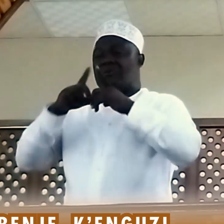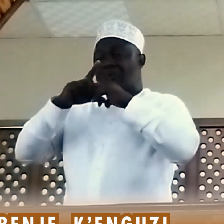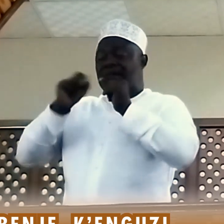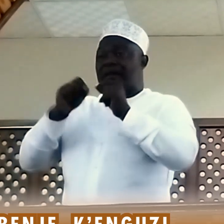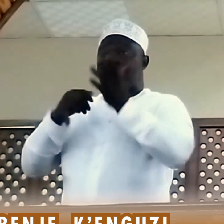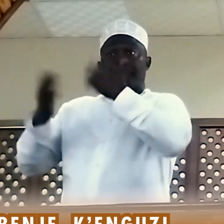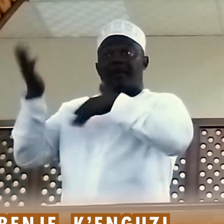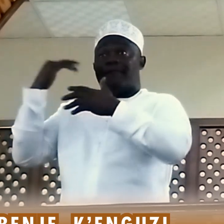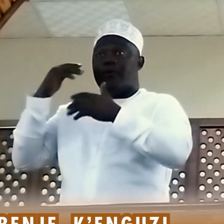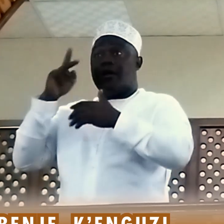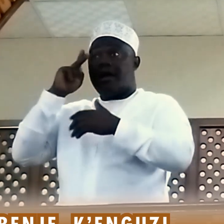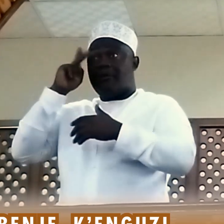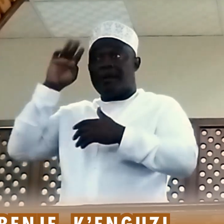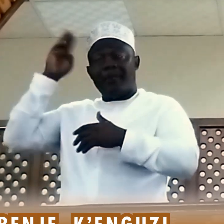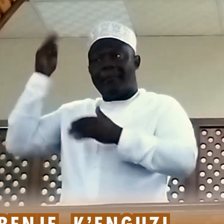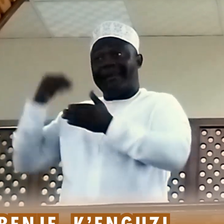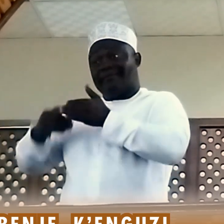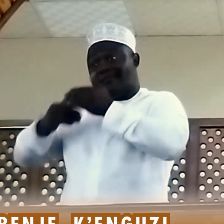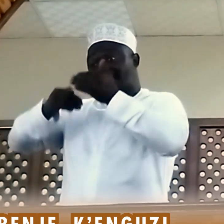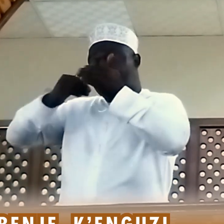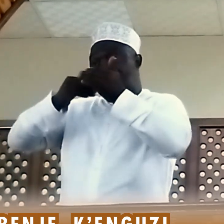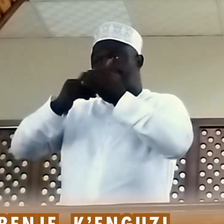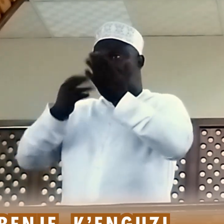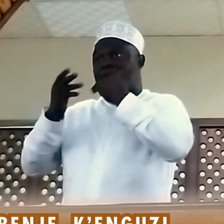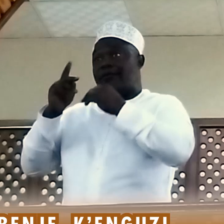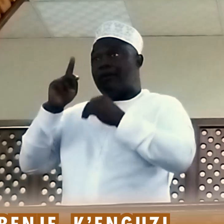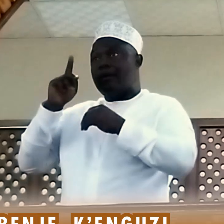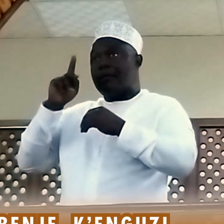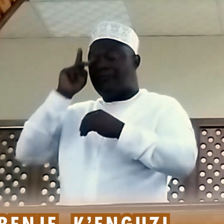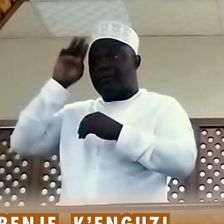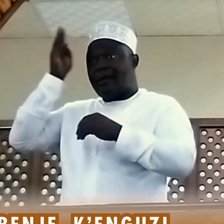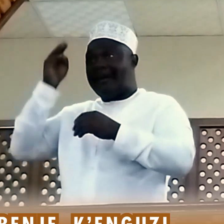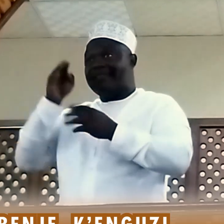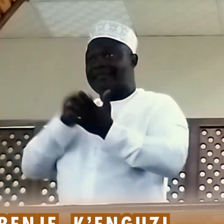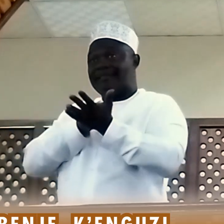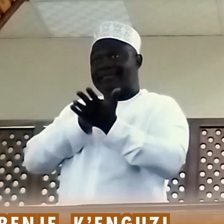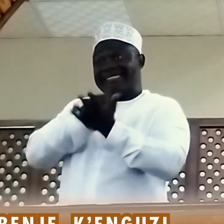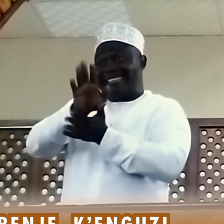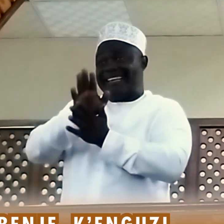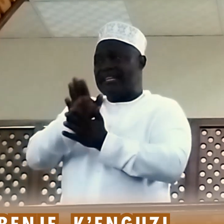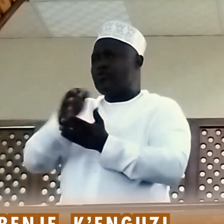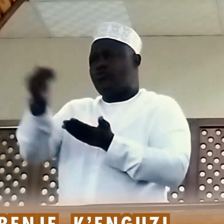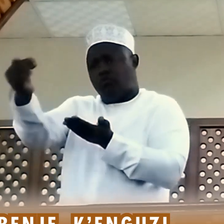omu ku mulembe gwa nabbi sallallahu alaihi wasallama omubaka yamutuma agende asolooza ezzaka